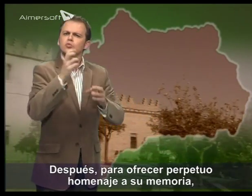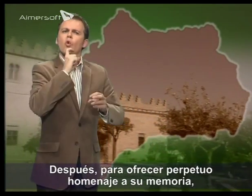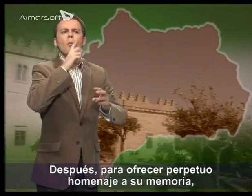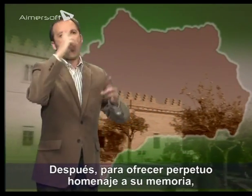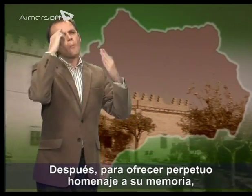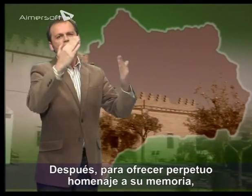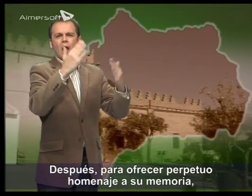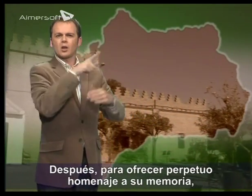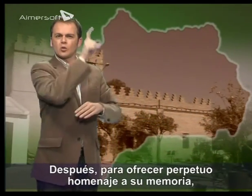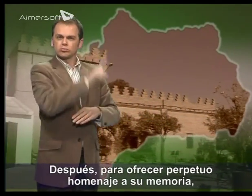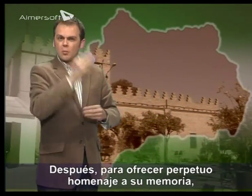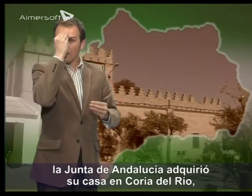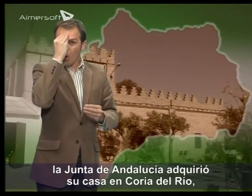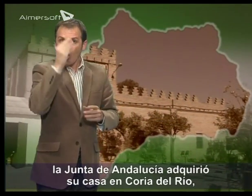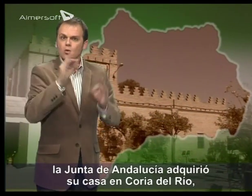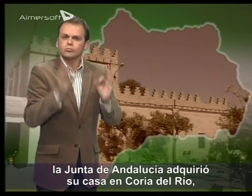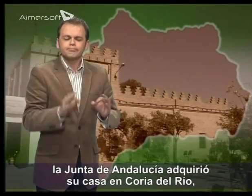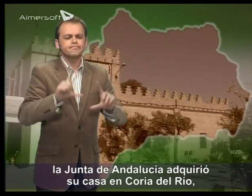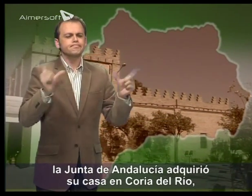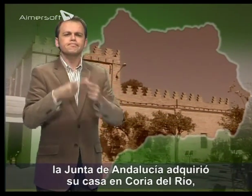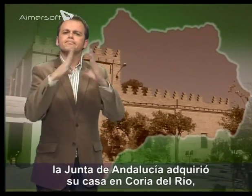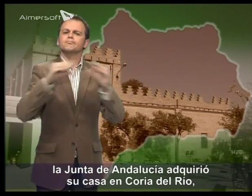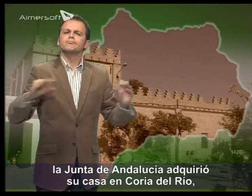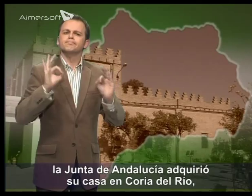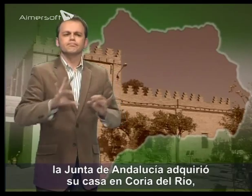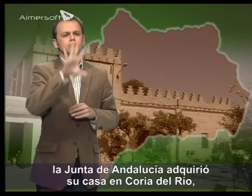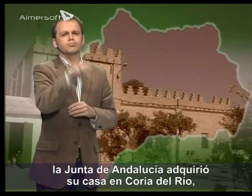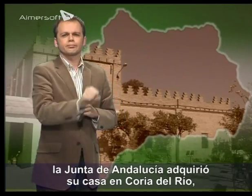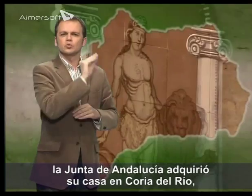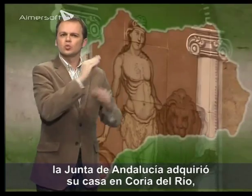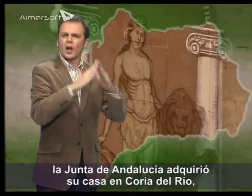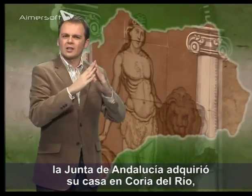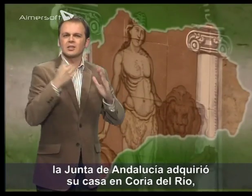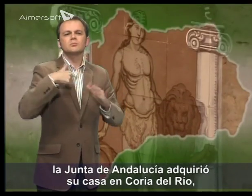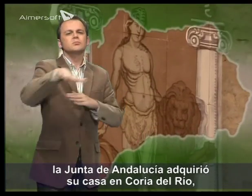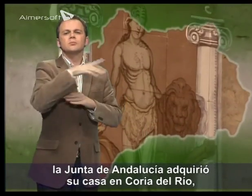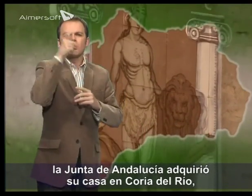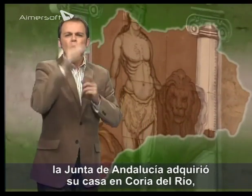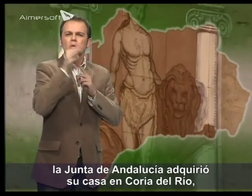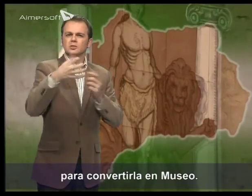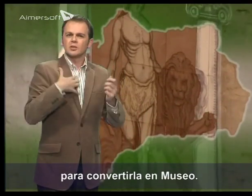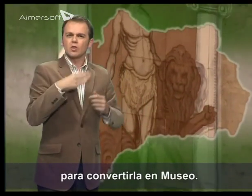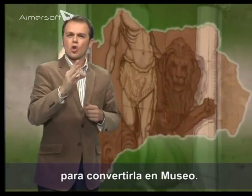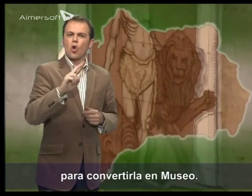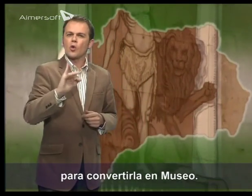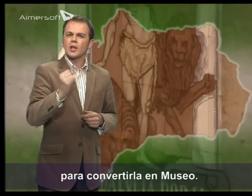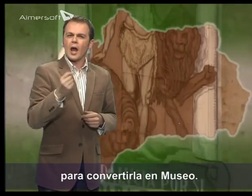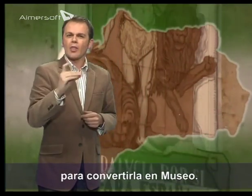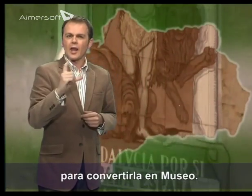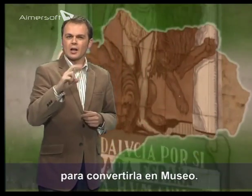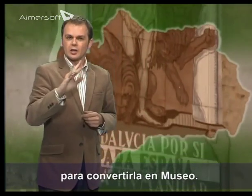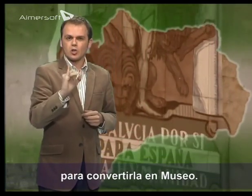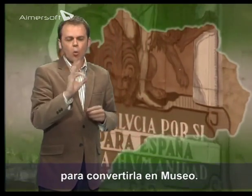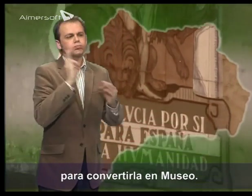ofrecer perpetuo homenaje a su memoria, la Junta de Andalucía adquirió su casa en Coria del Río para convertirla